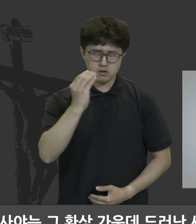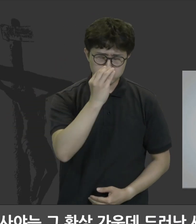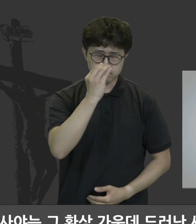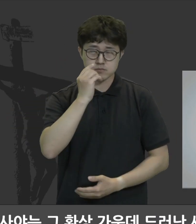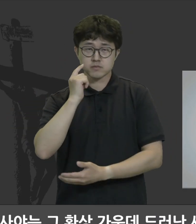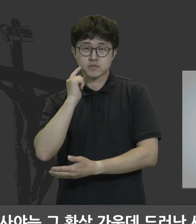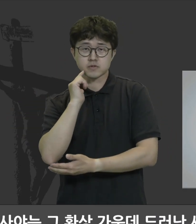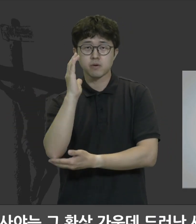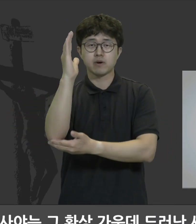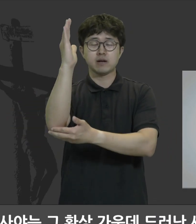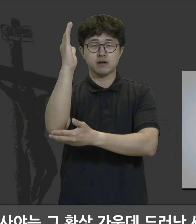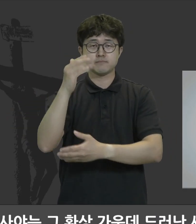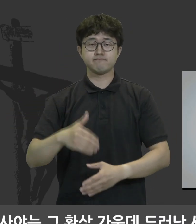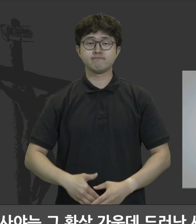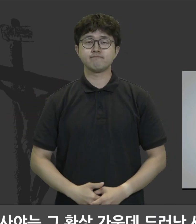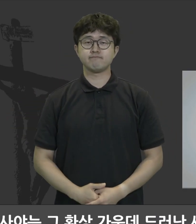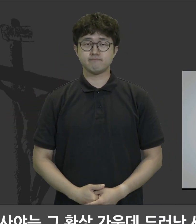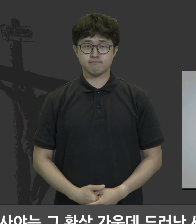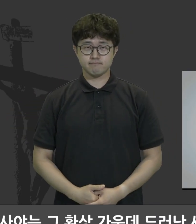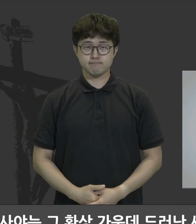거룩하심, 영광이 바로 그것입니다.